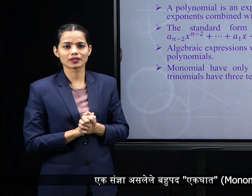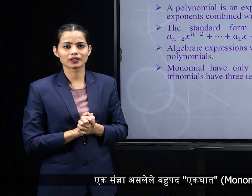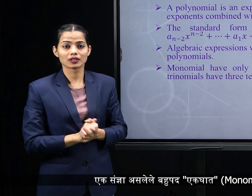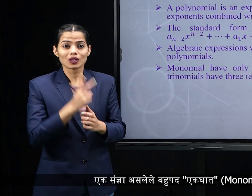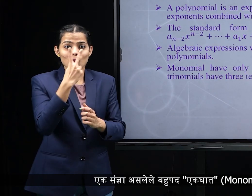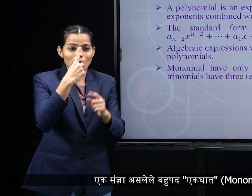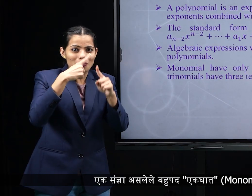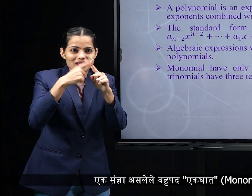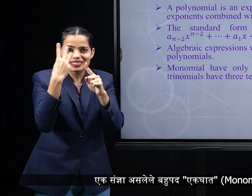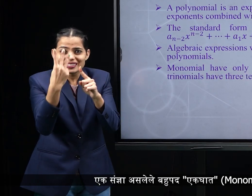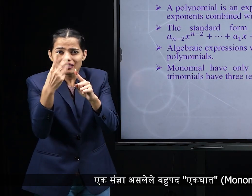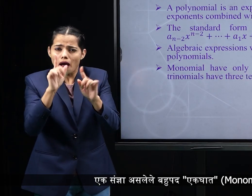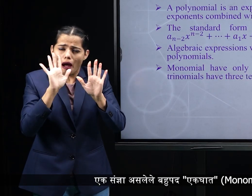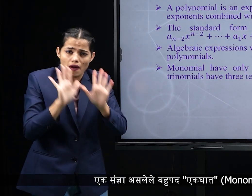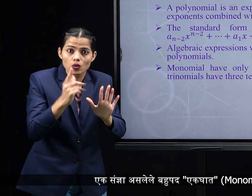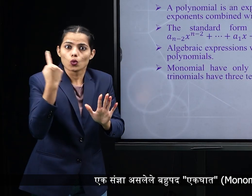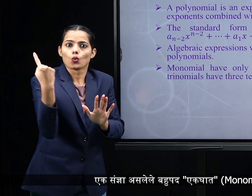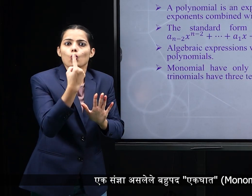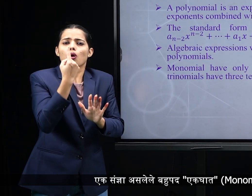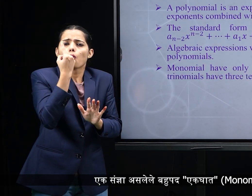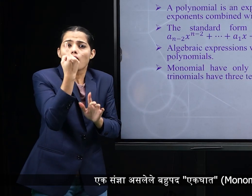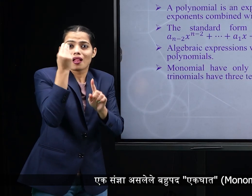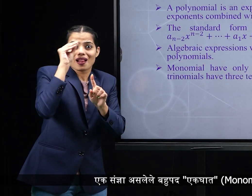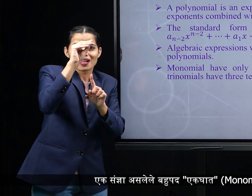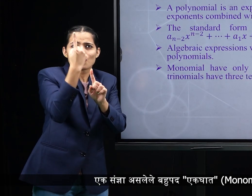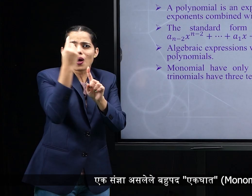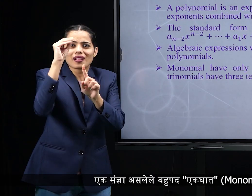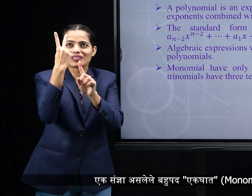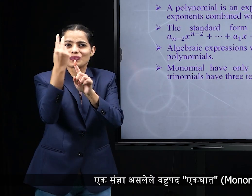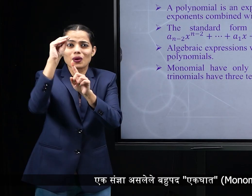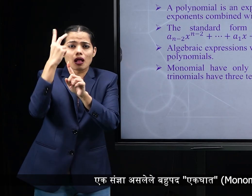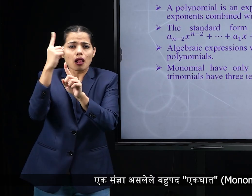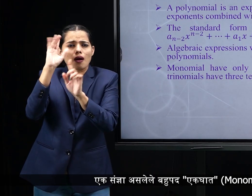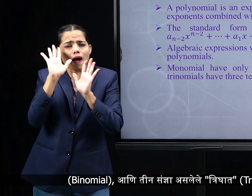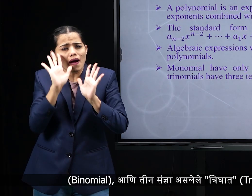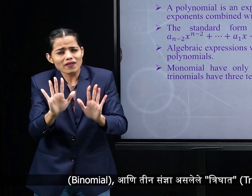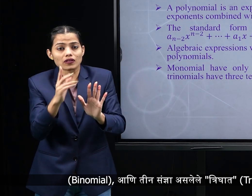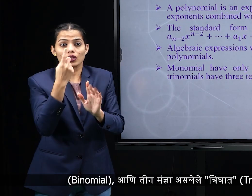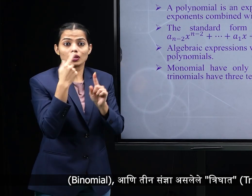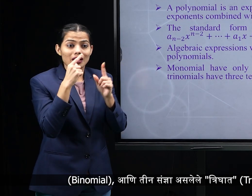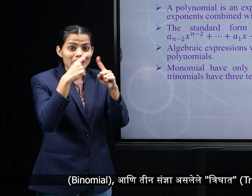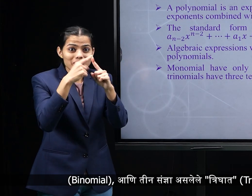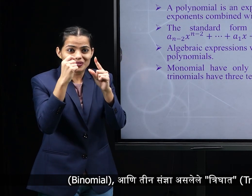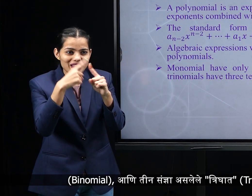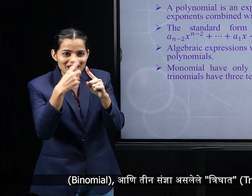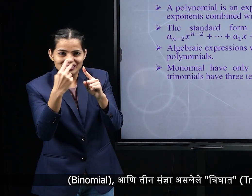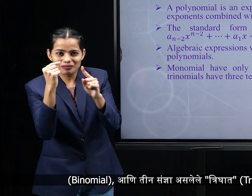एक संख्या असलेले बहुपद एकगत मोनोमियल, 2 संख्या असलेले द्विघात बायनोमियल आणि 3 संख्या